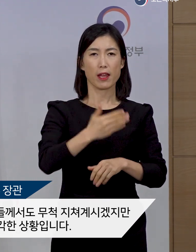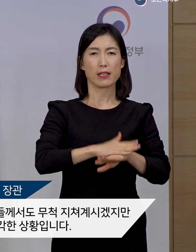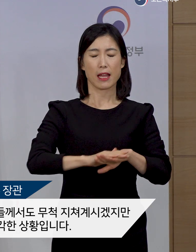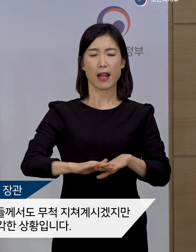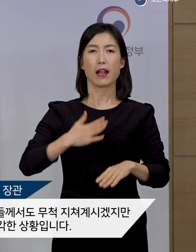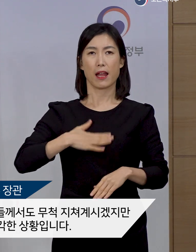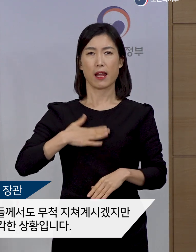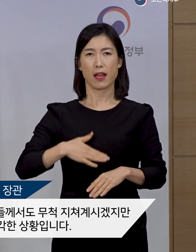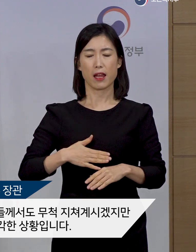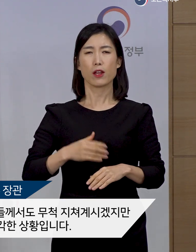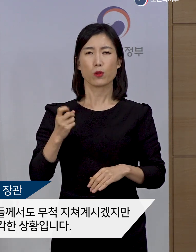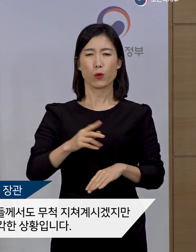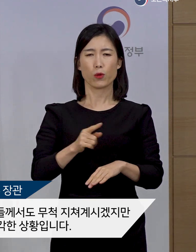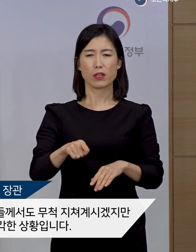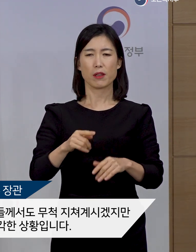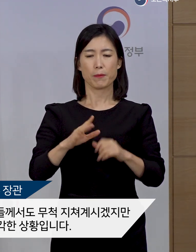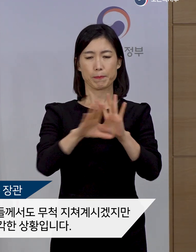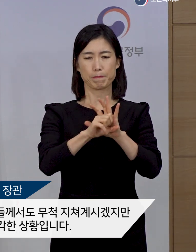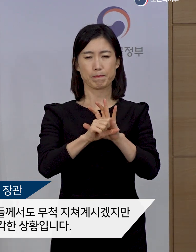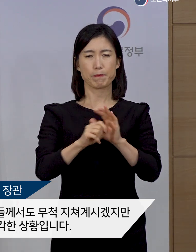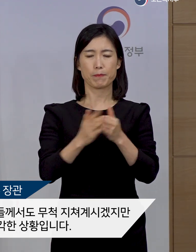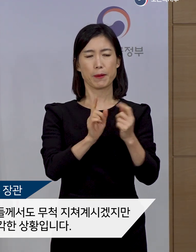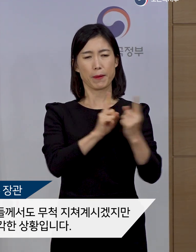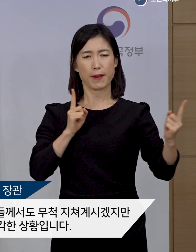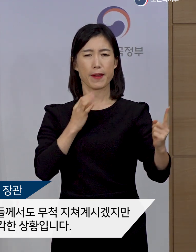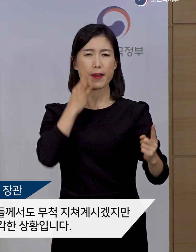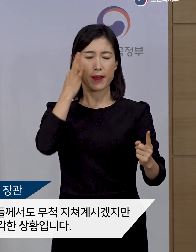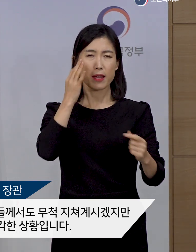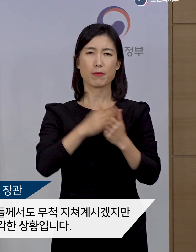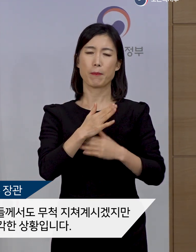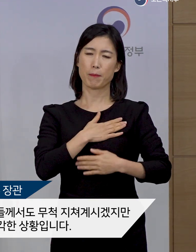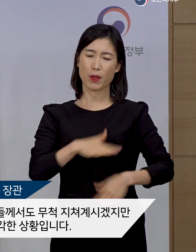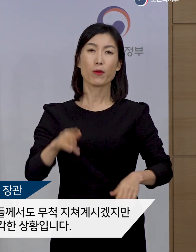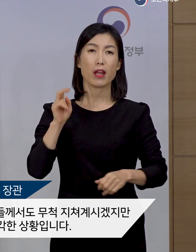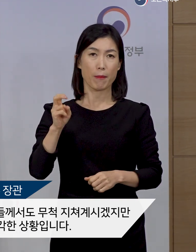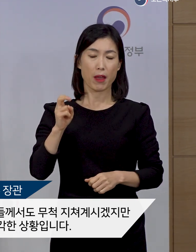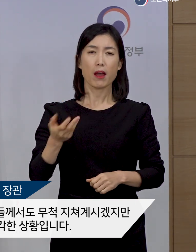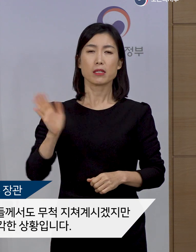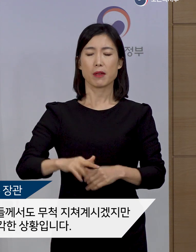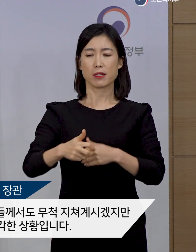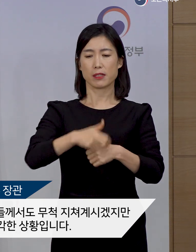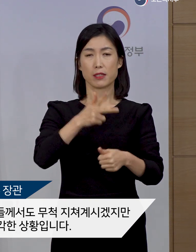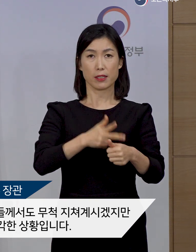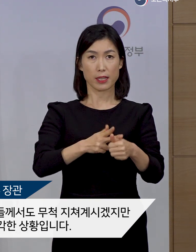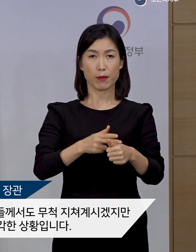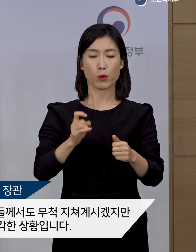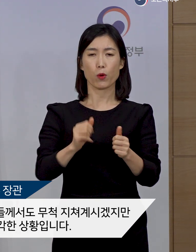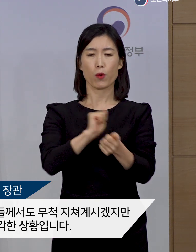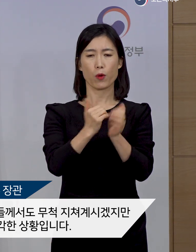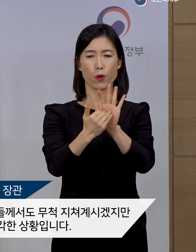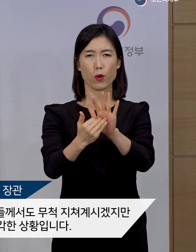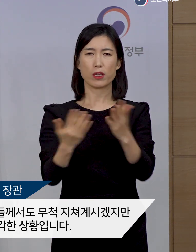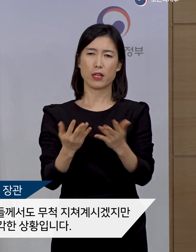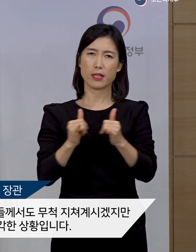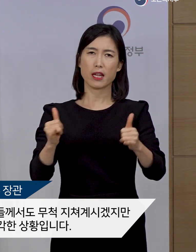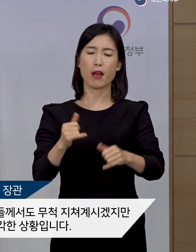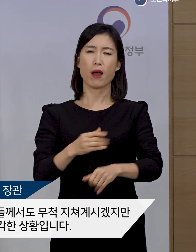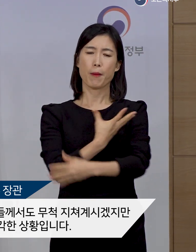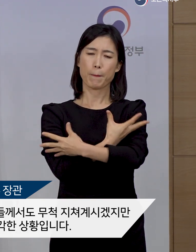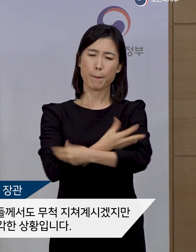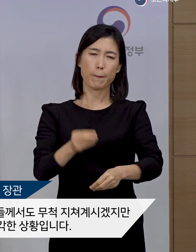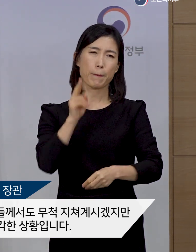무척 지쳐 계시겠지만 일선 현장에서의 의료진들과 방역 인력의 소진은